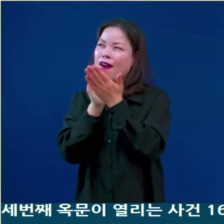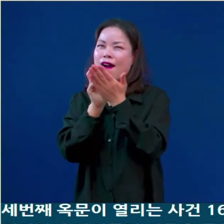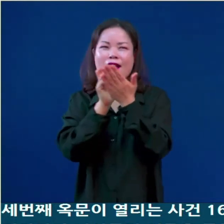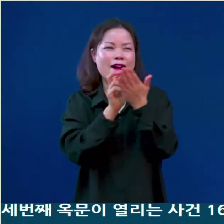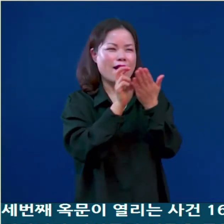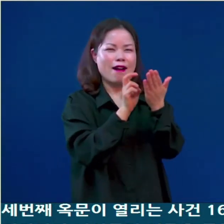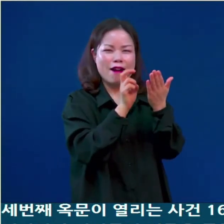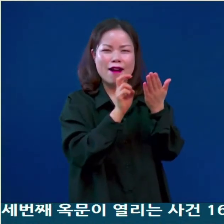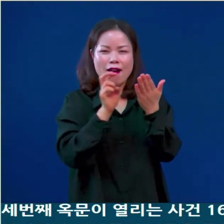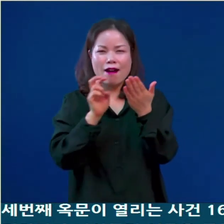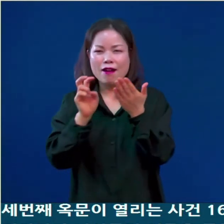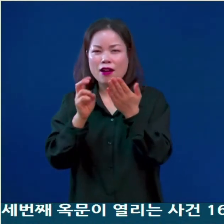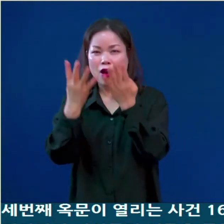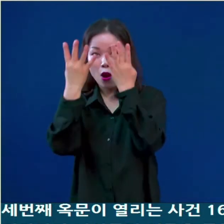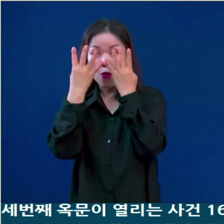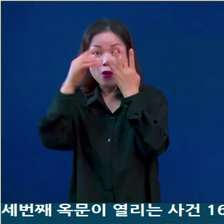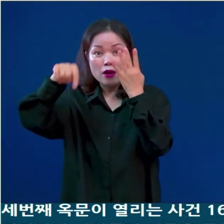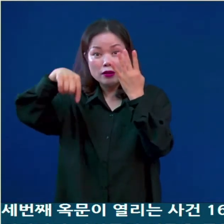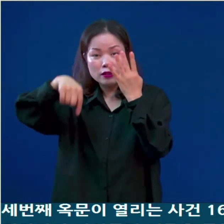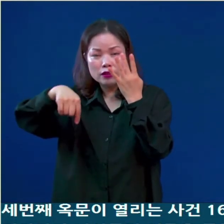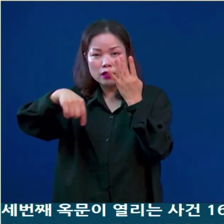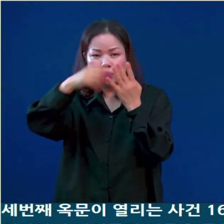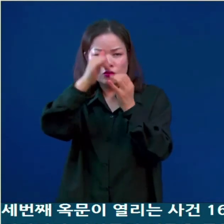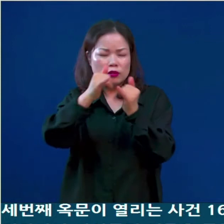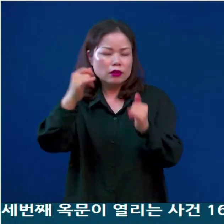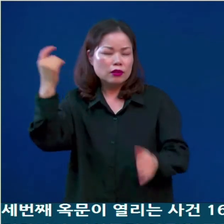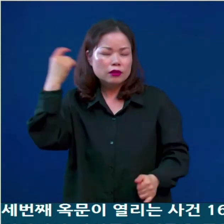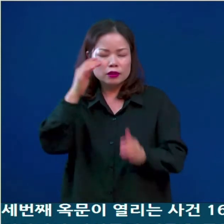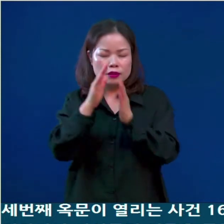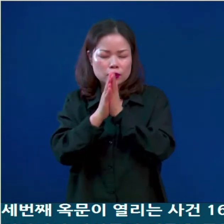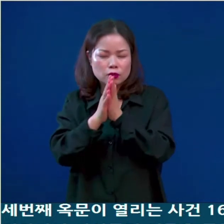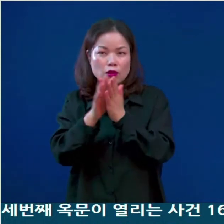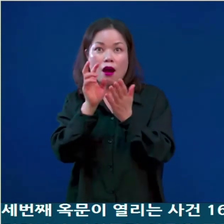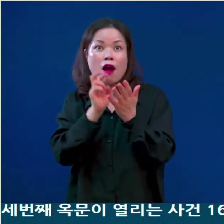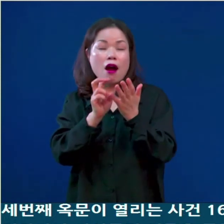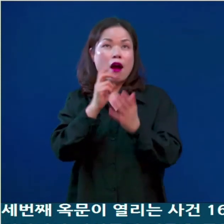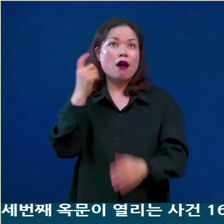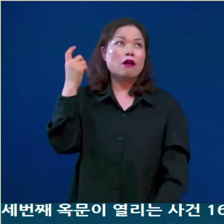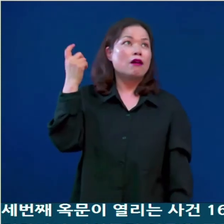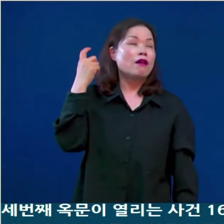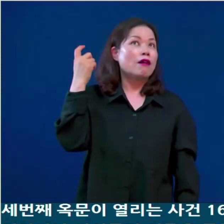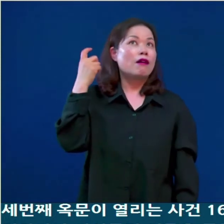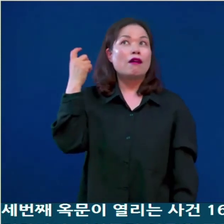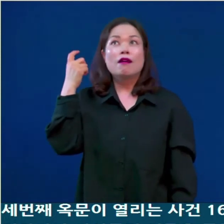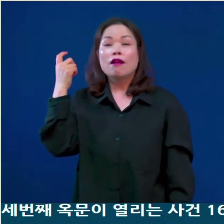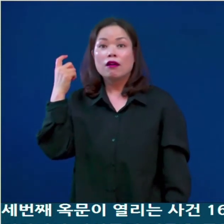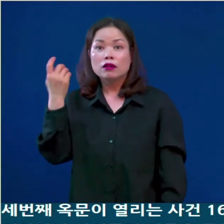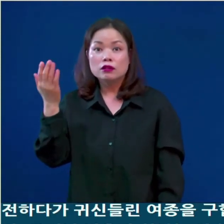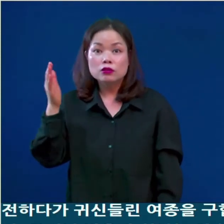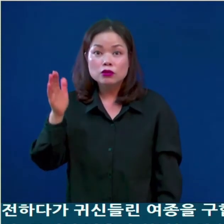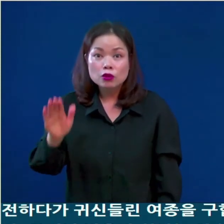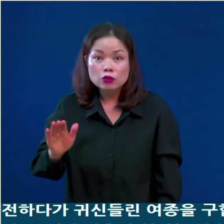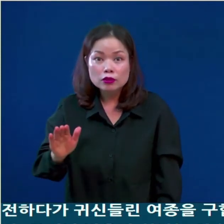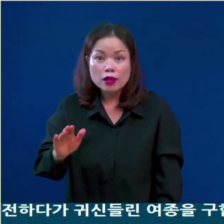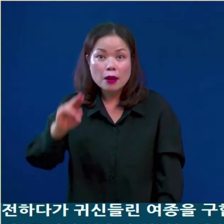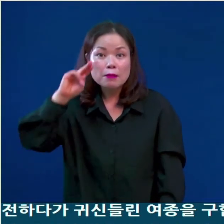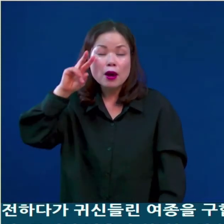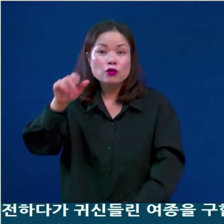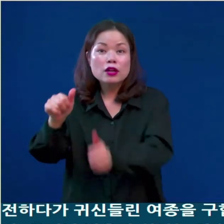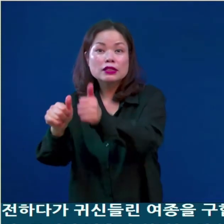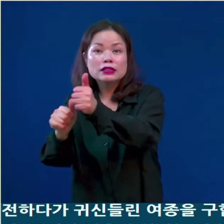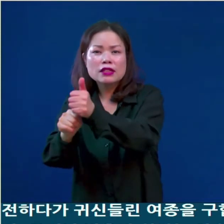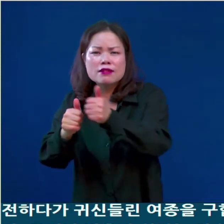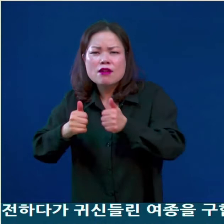합니다. 죄수들이 그들의 기도 소리와 찬양 소리를 듣습니다. 그런데 바울과